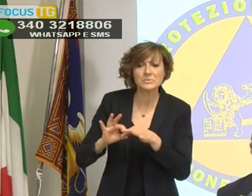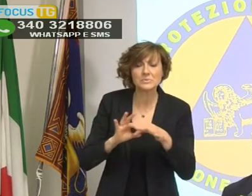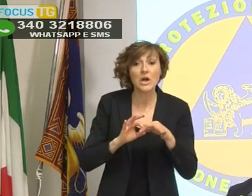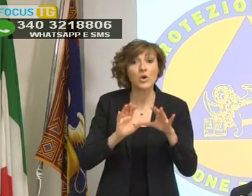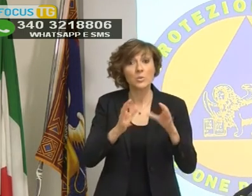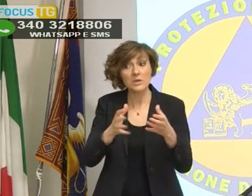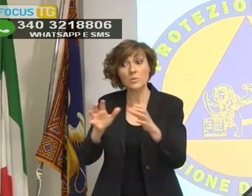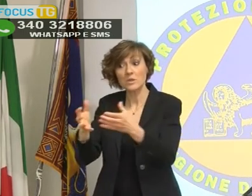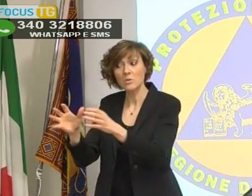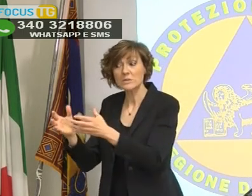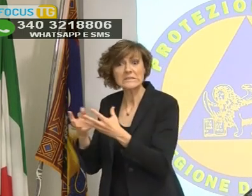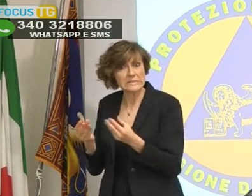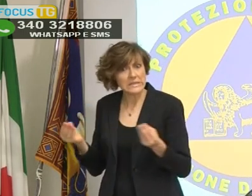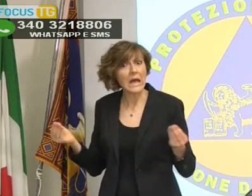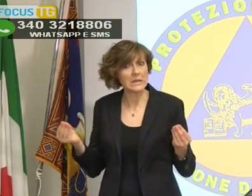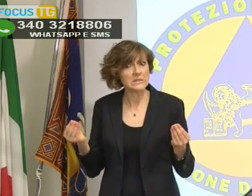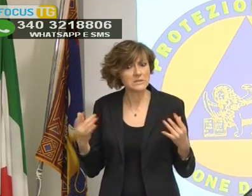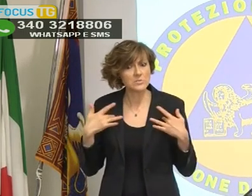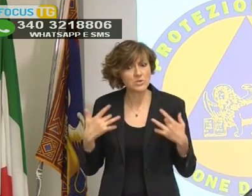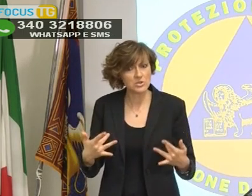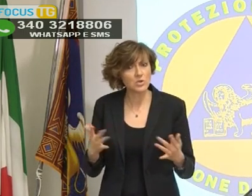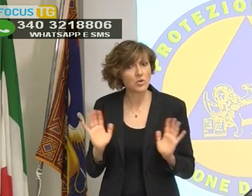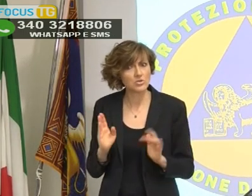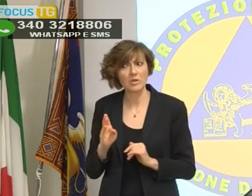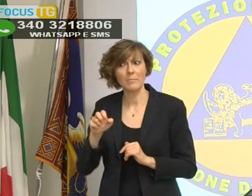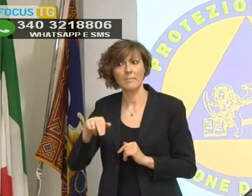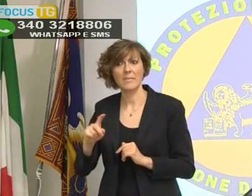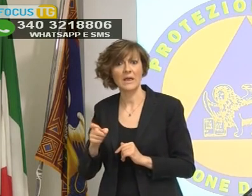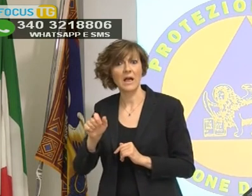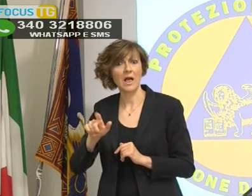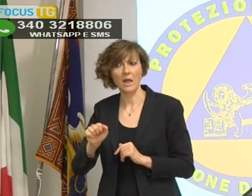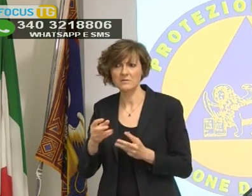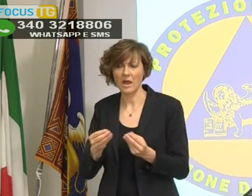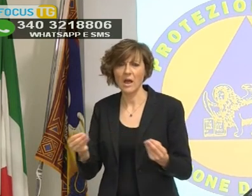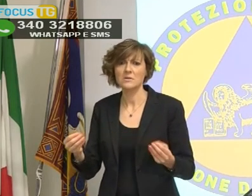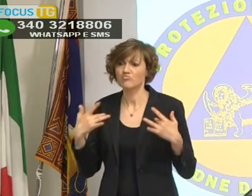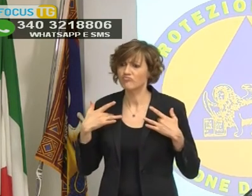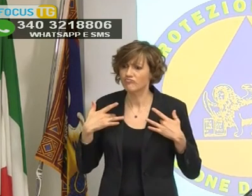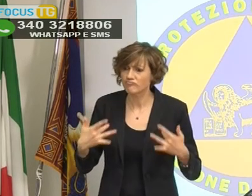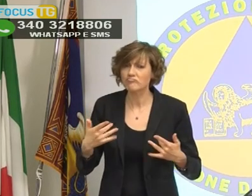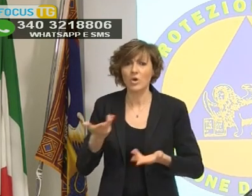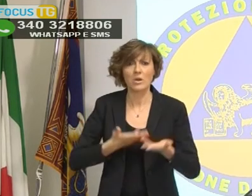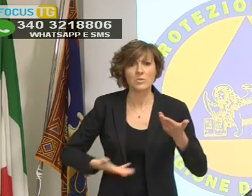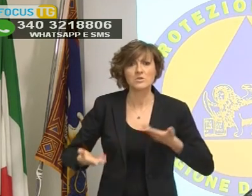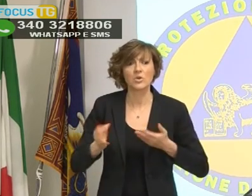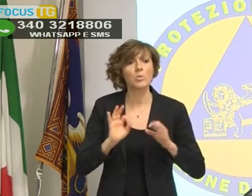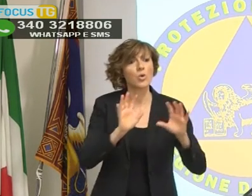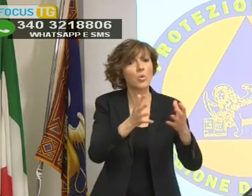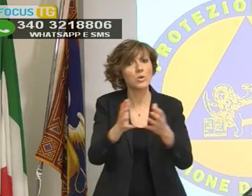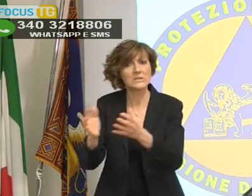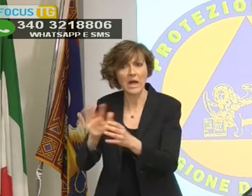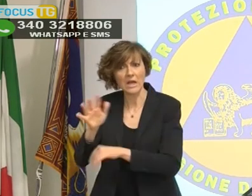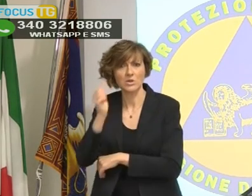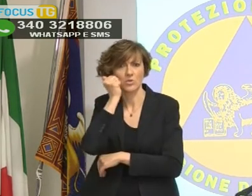comunità si sono messe a disposizione, penso i bengalesi con atto assolutamente di disponibilità, piuttosto che altre comunità, i